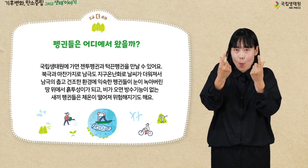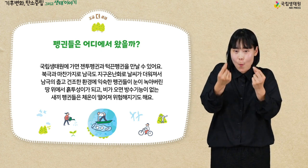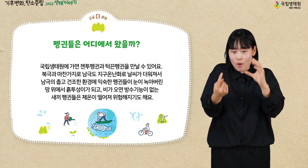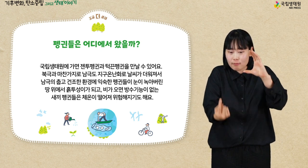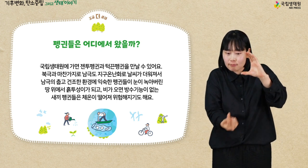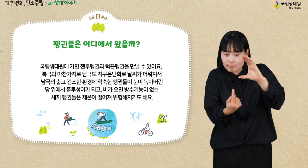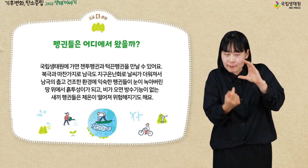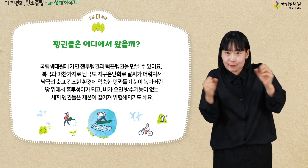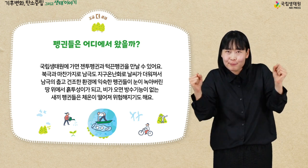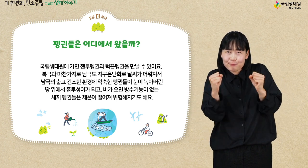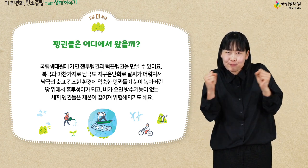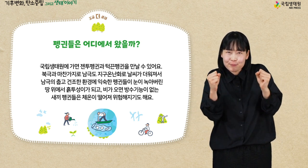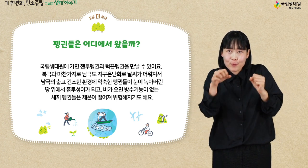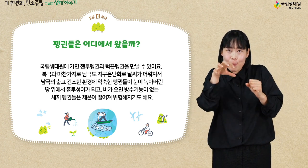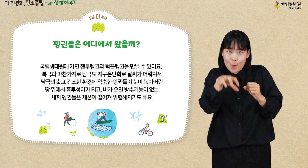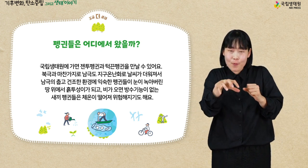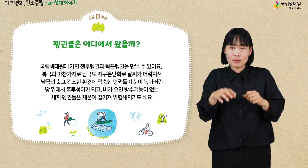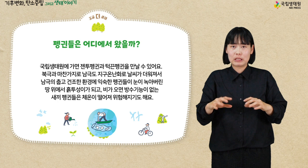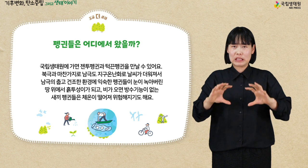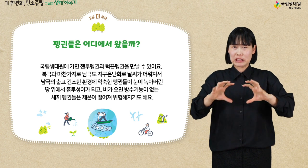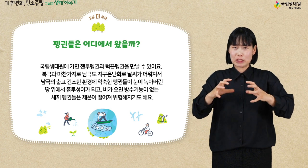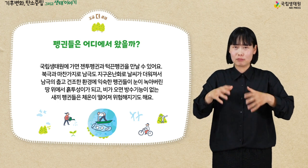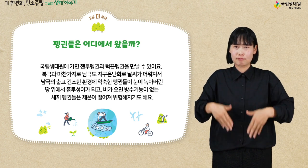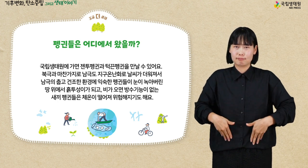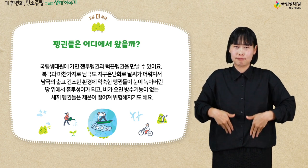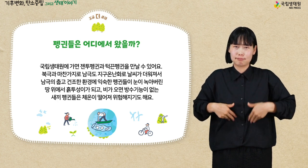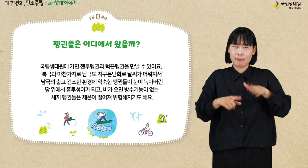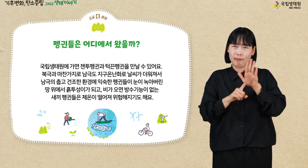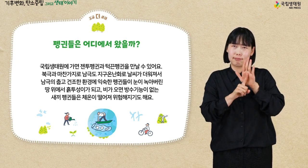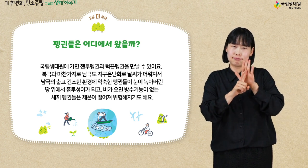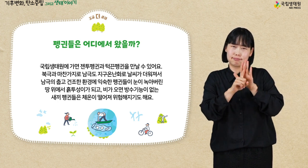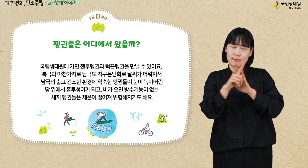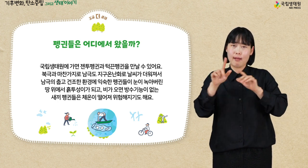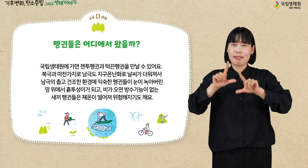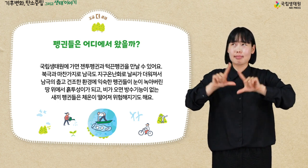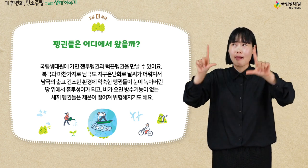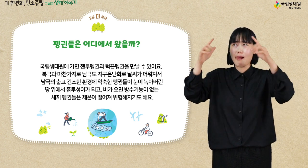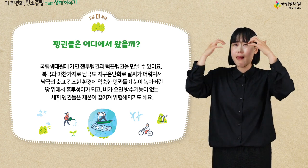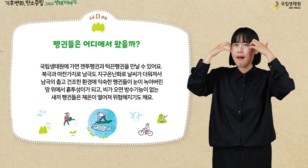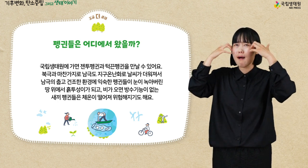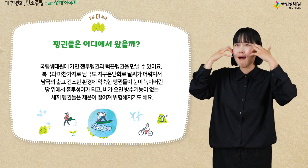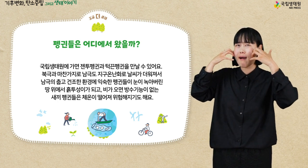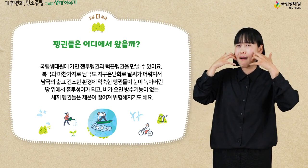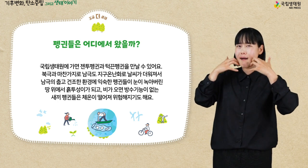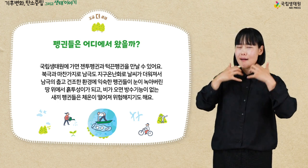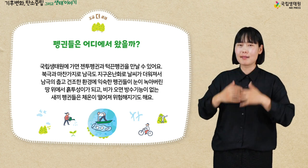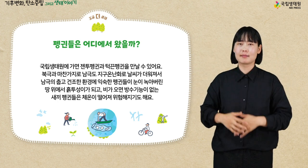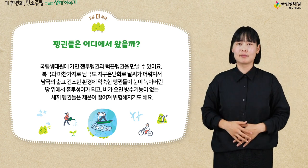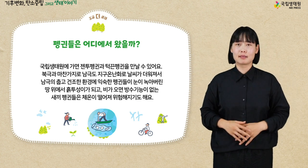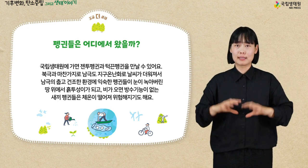북극과 마찬가지로 남극도 지구온난화로 날씨가 더워져서